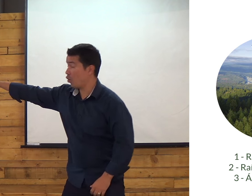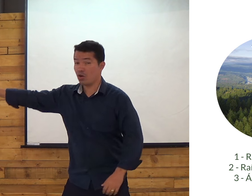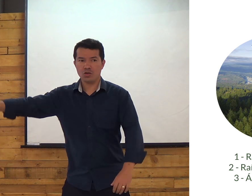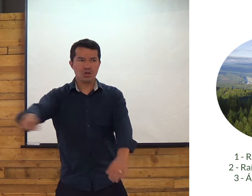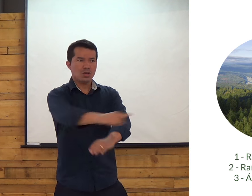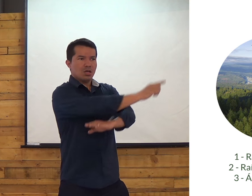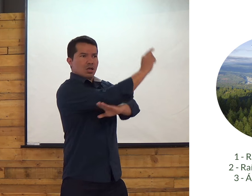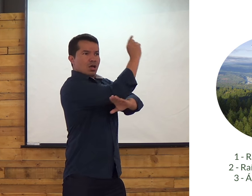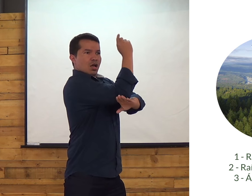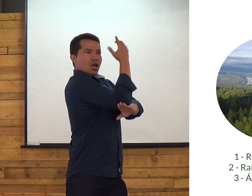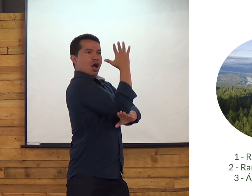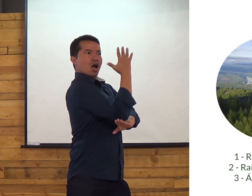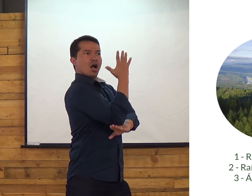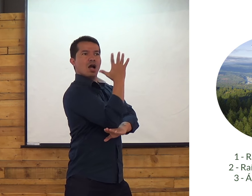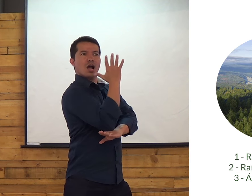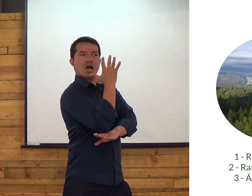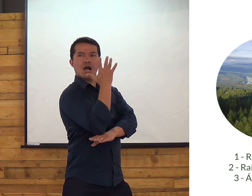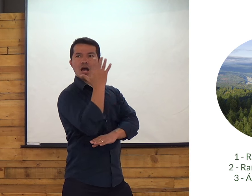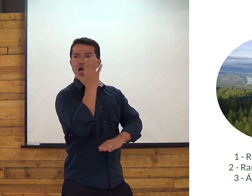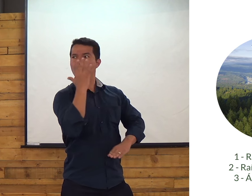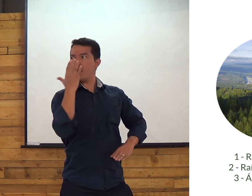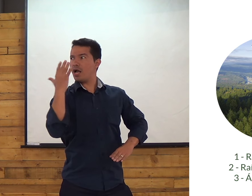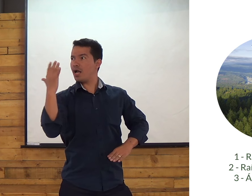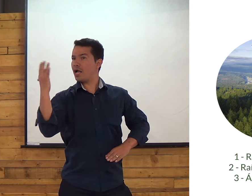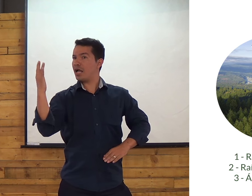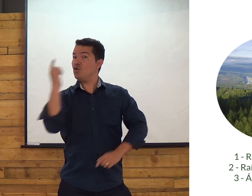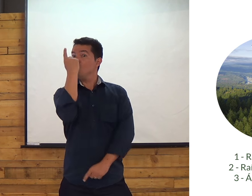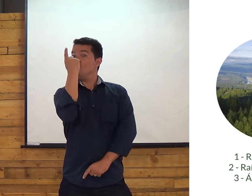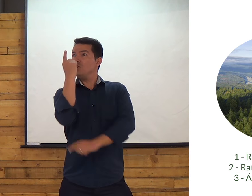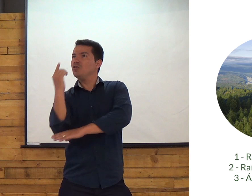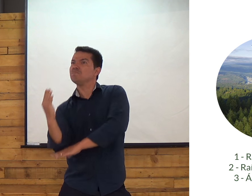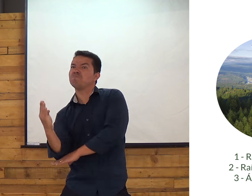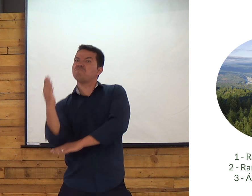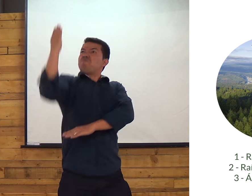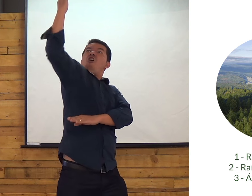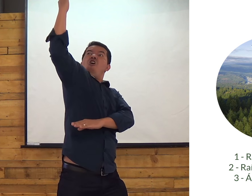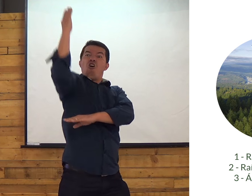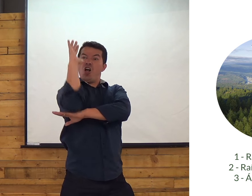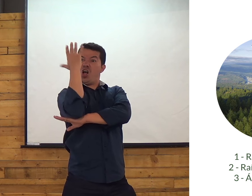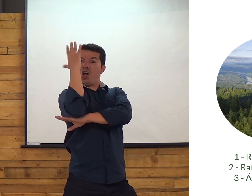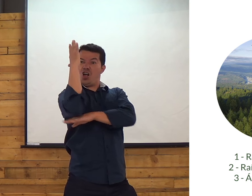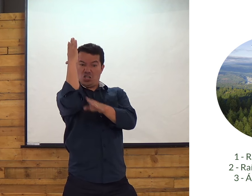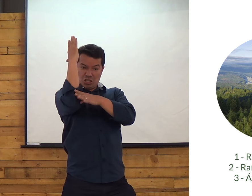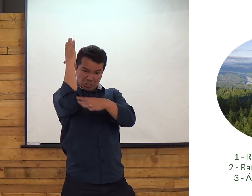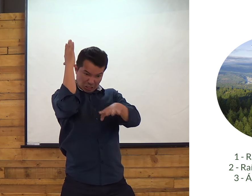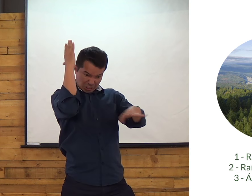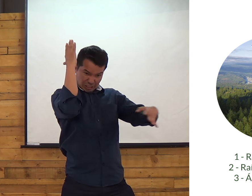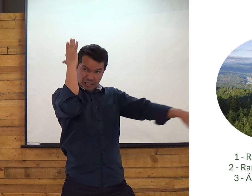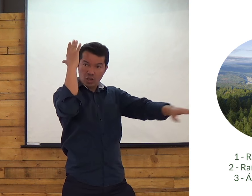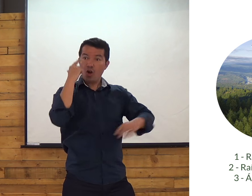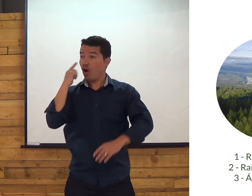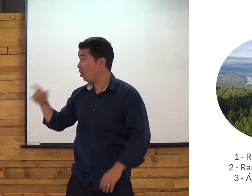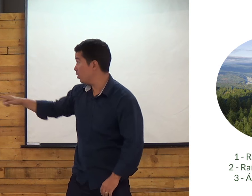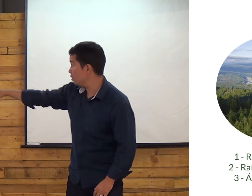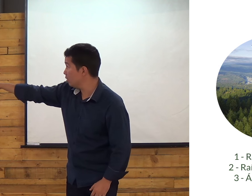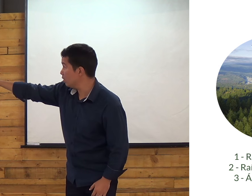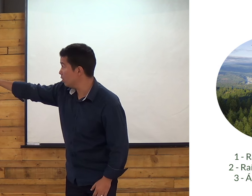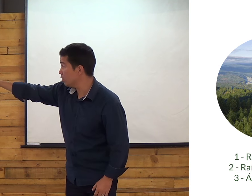Veja essa outra árvore. Veja essa outra árvore. Ela cresce.